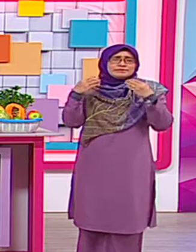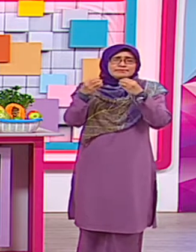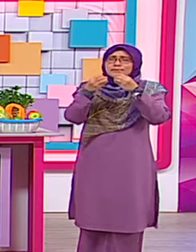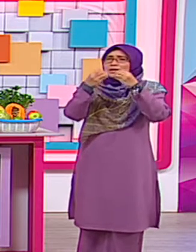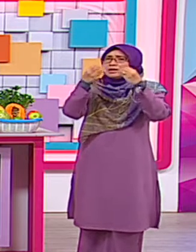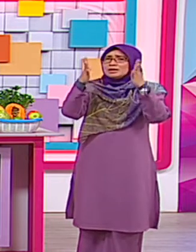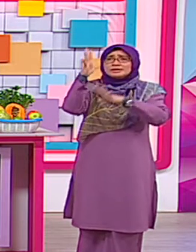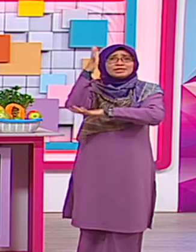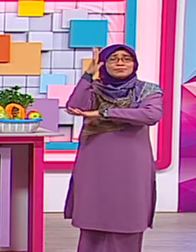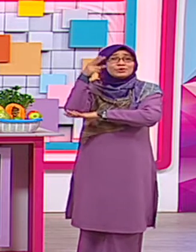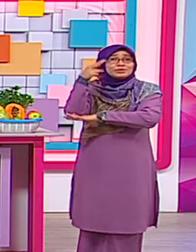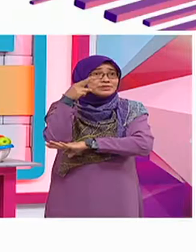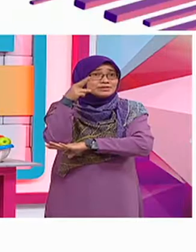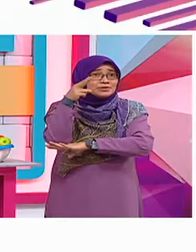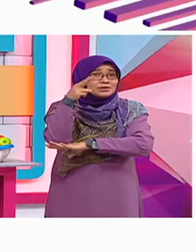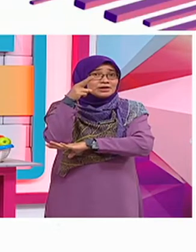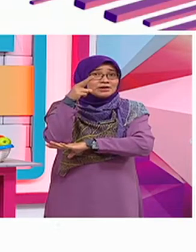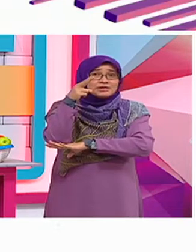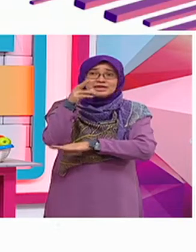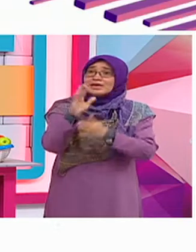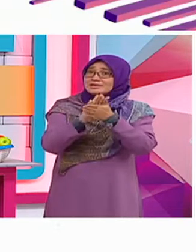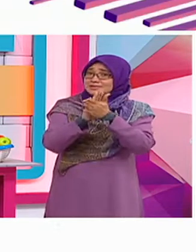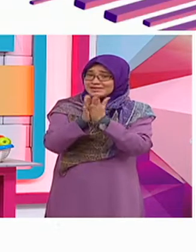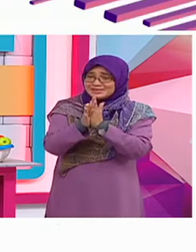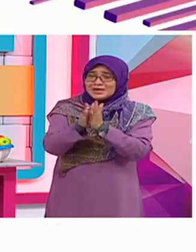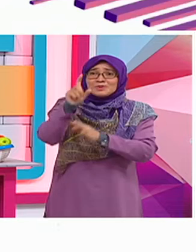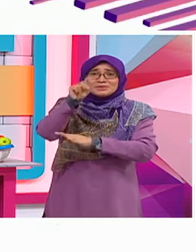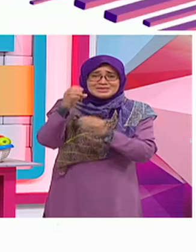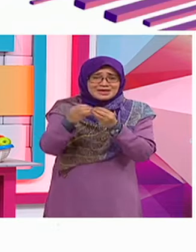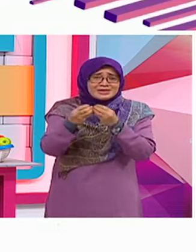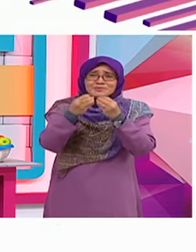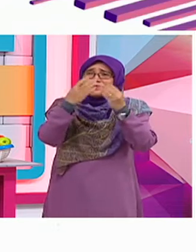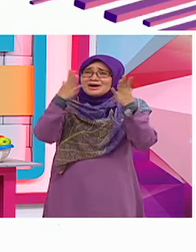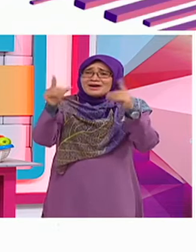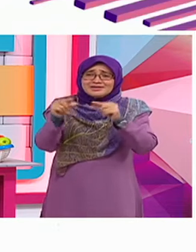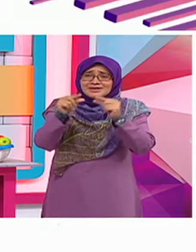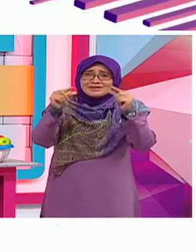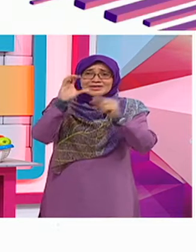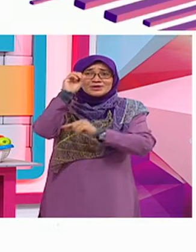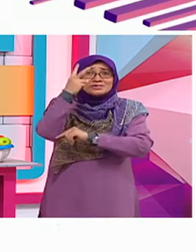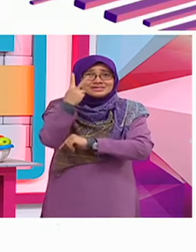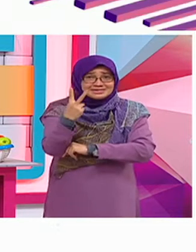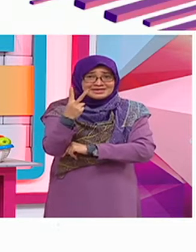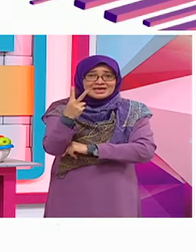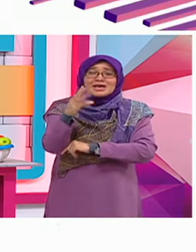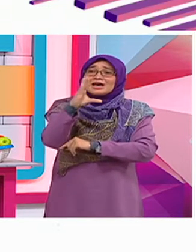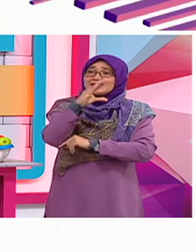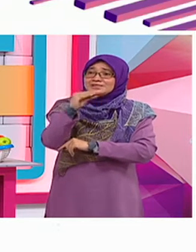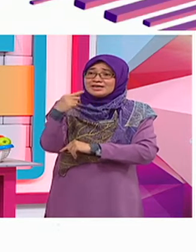Ada banyak toko hijau Oke jadi mestilah ada banyak gas oksigen ada